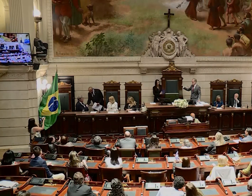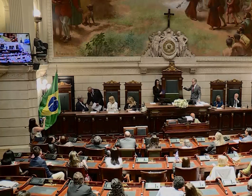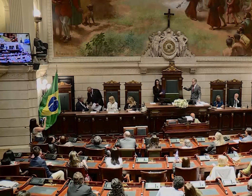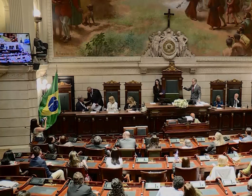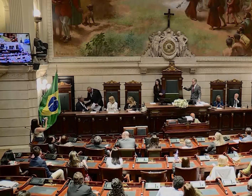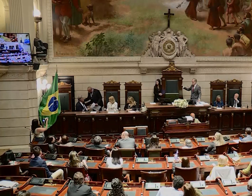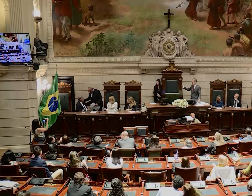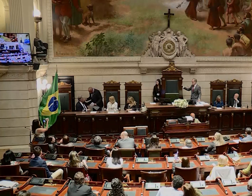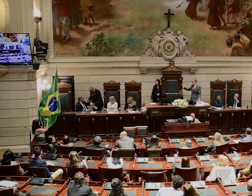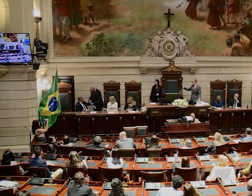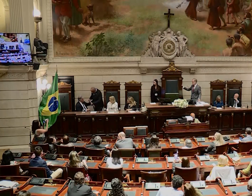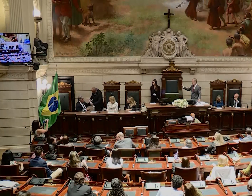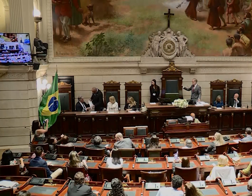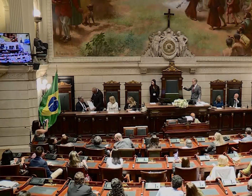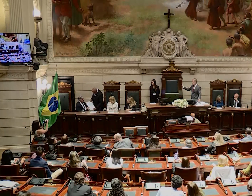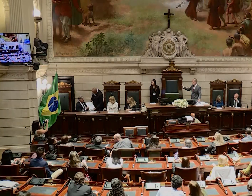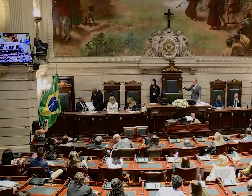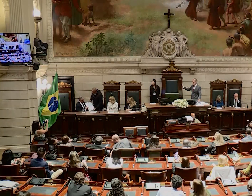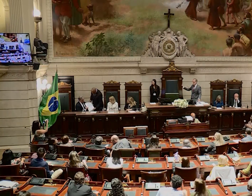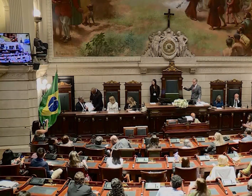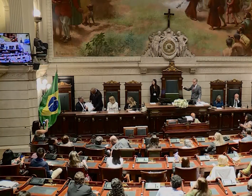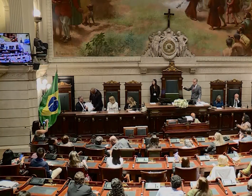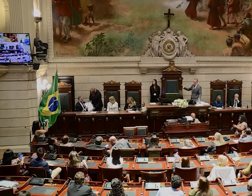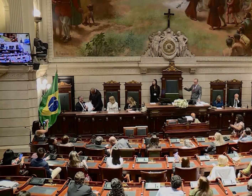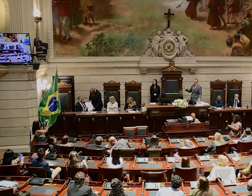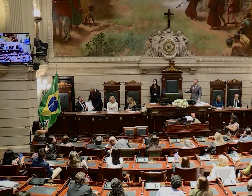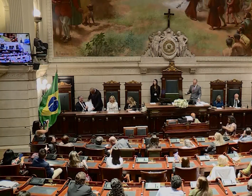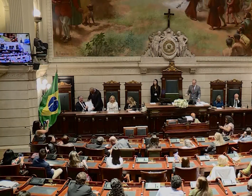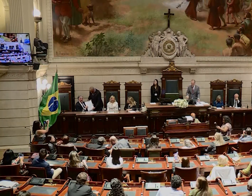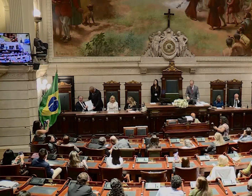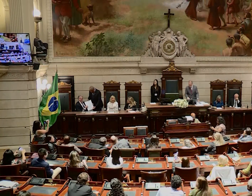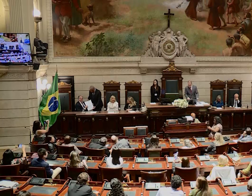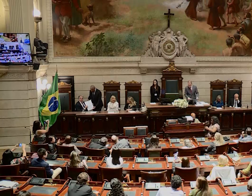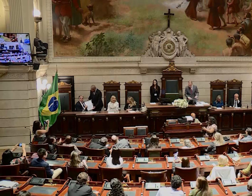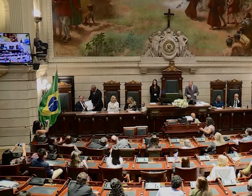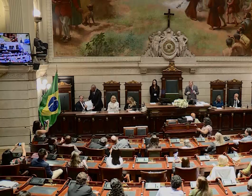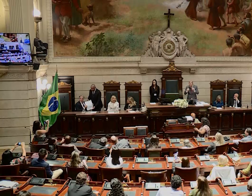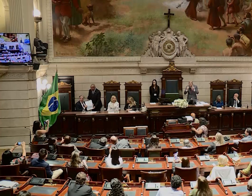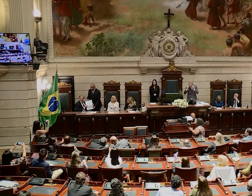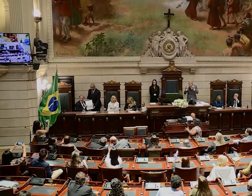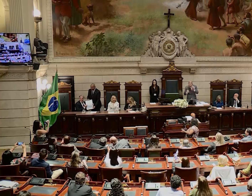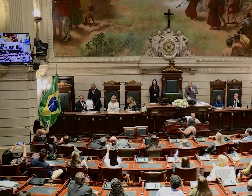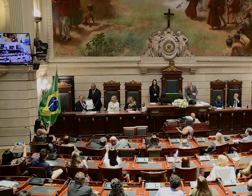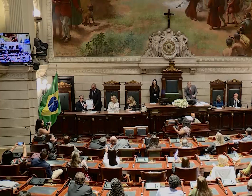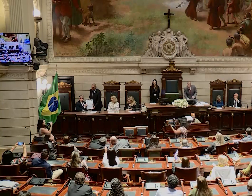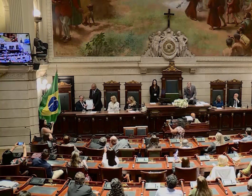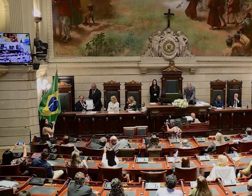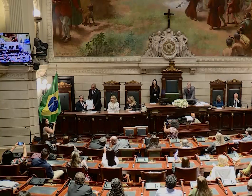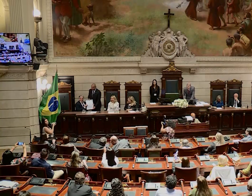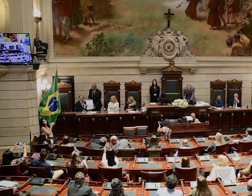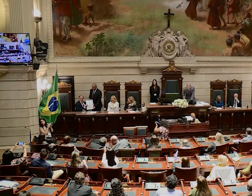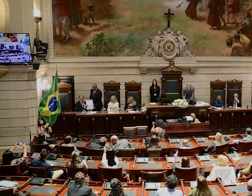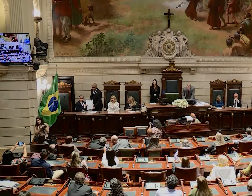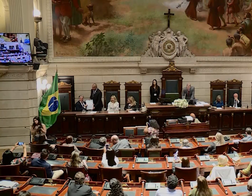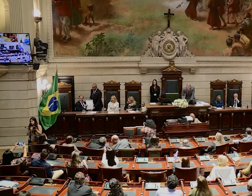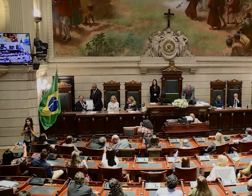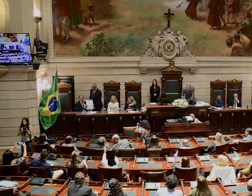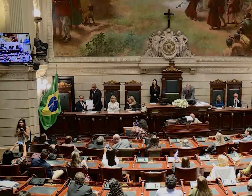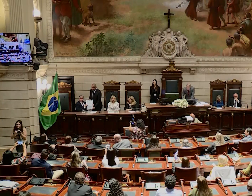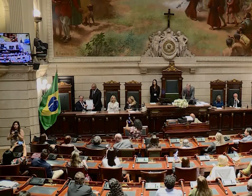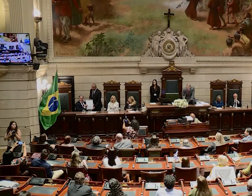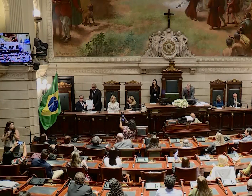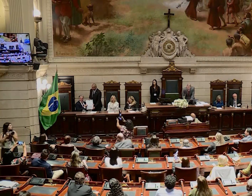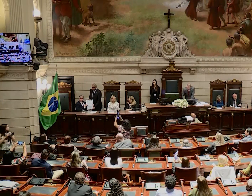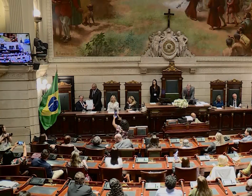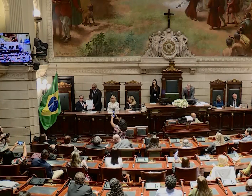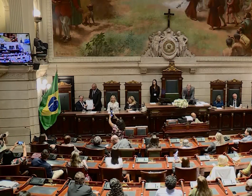exemplo, projetos pedagógicos e assistenciais para todos os servidores e para o público em geral. A comissão atualmente tem